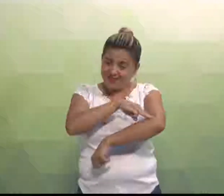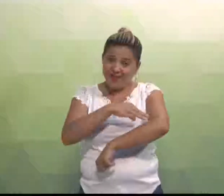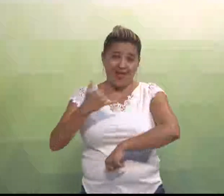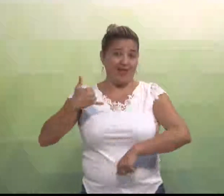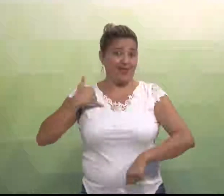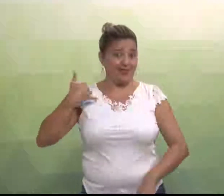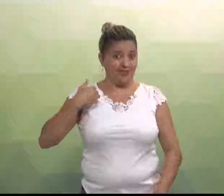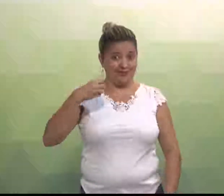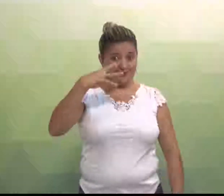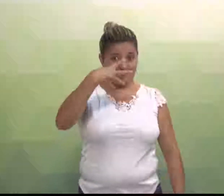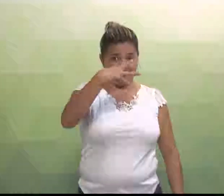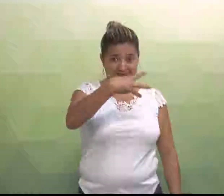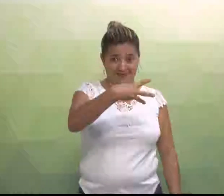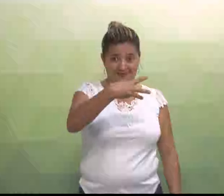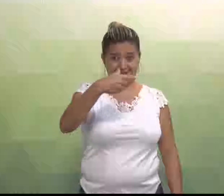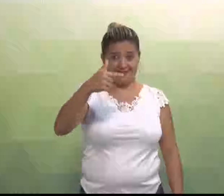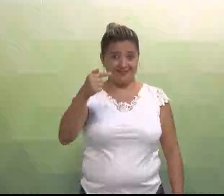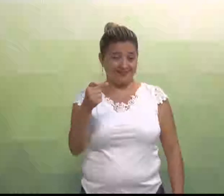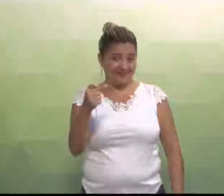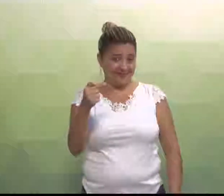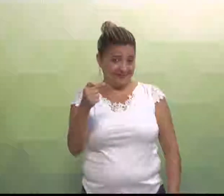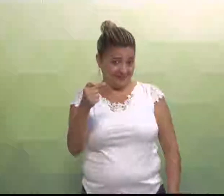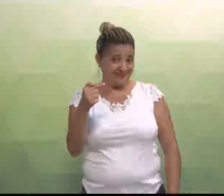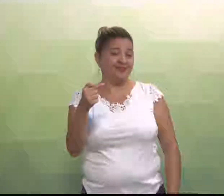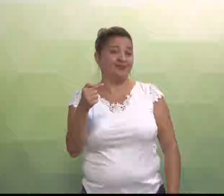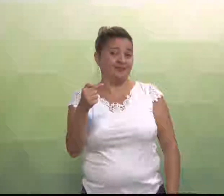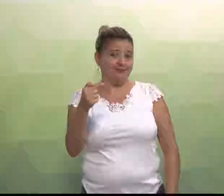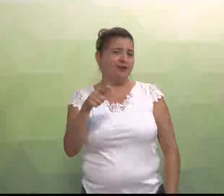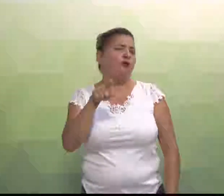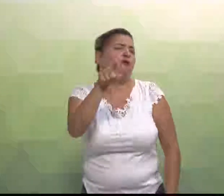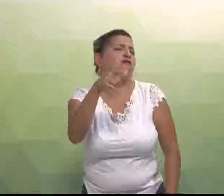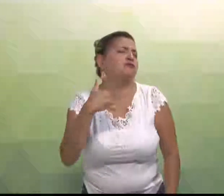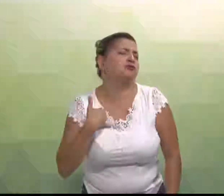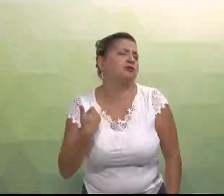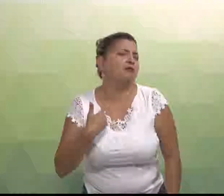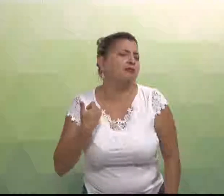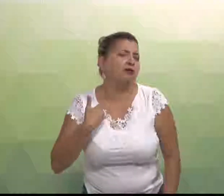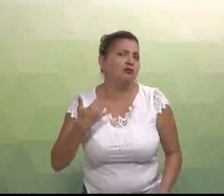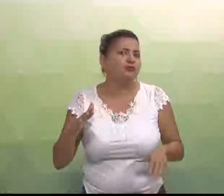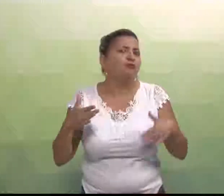exemplo, eu, Michele, eu tenho 37 anos. E você, qual a sua idade?